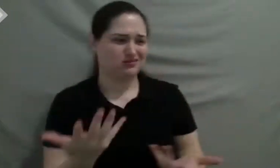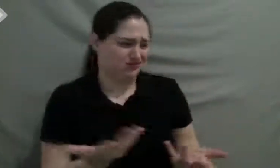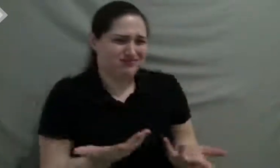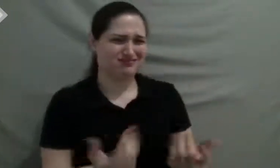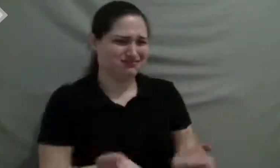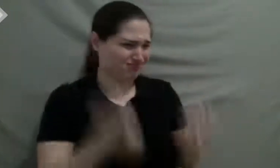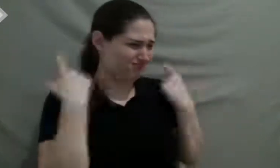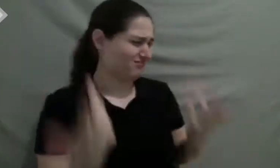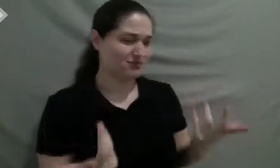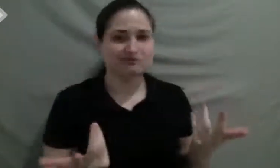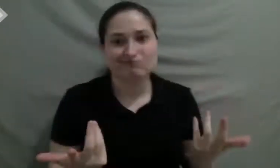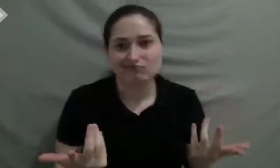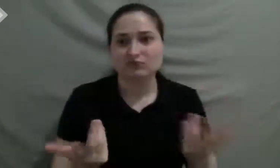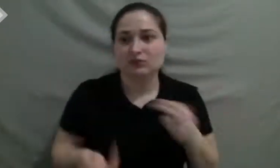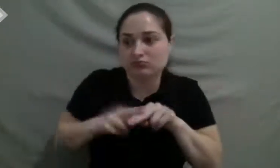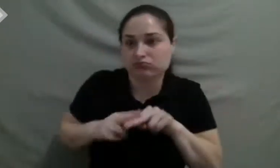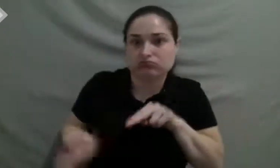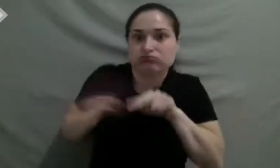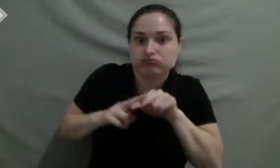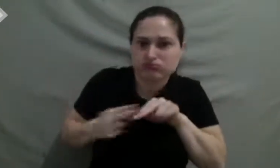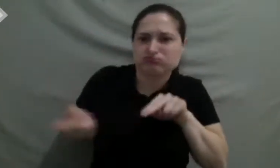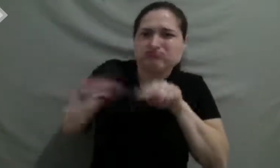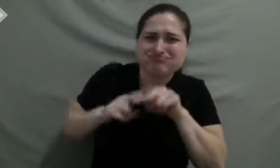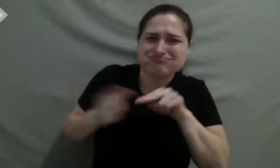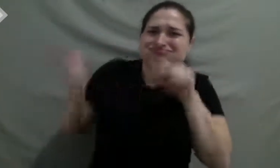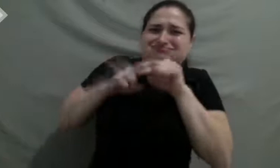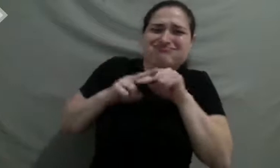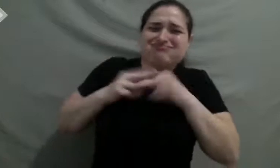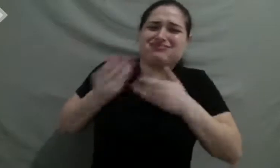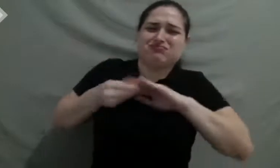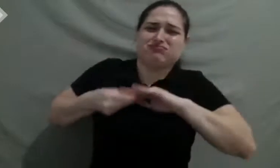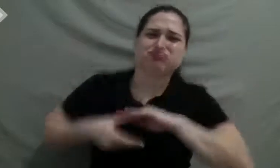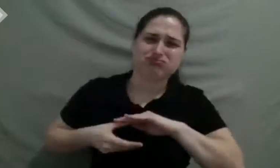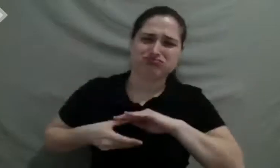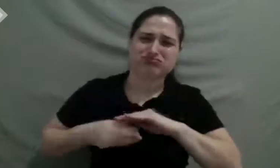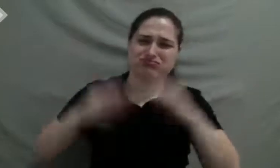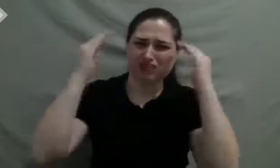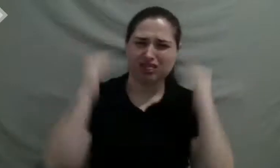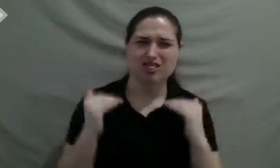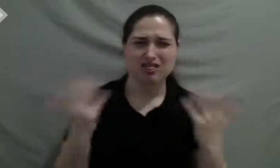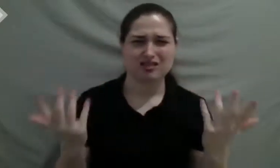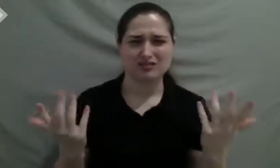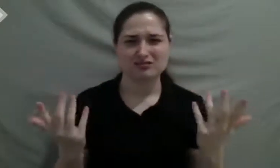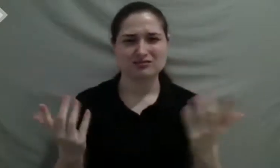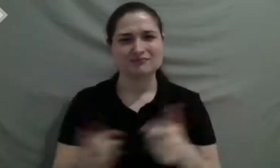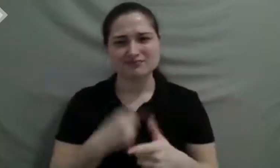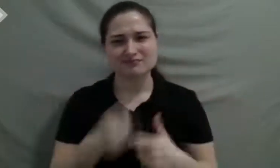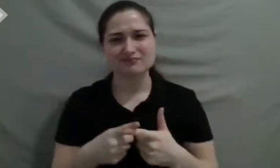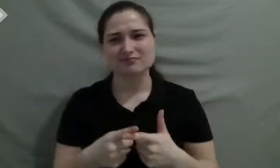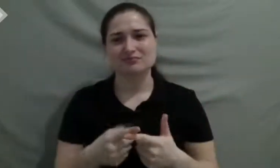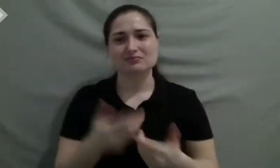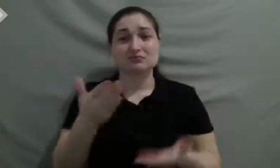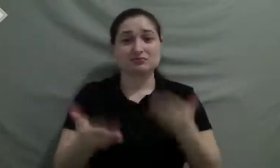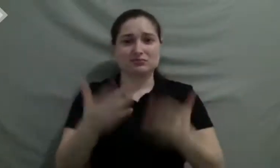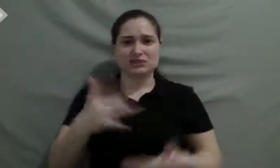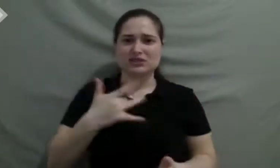cosas acumuladas, imagínese, a veces darle una pata a una silla es lo mismo que usted cuando le grita a alguien